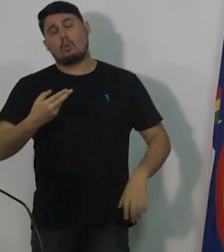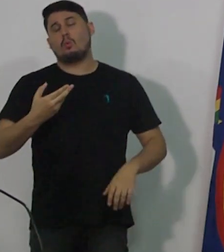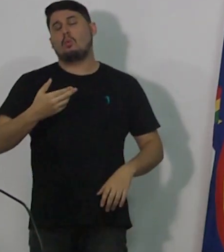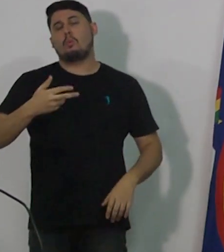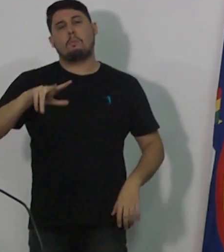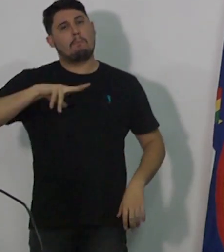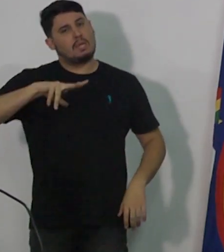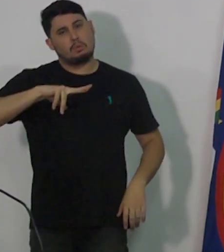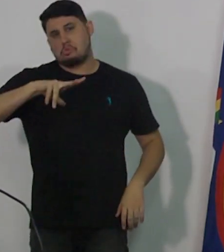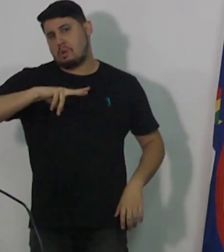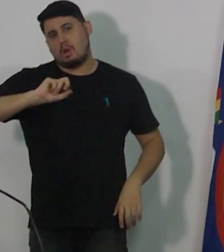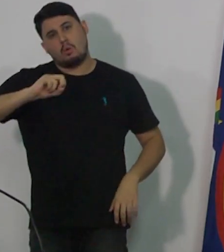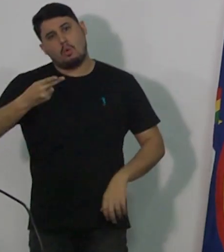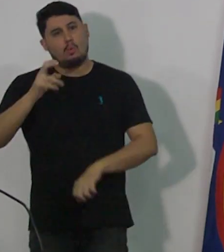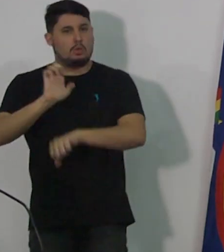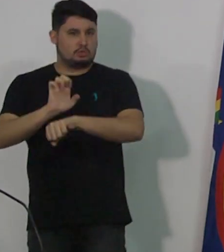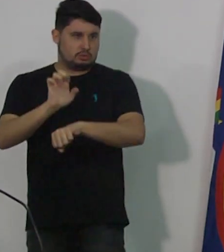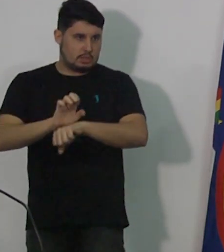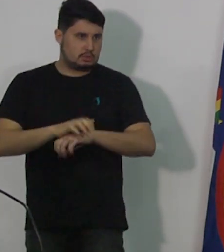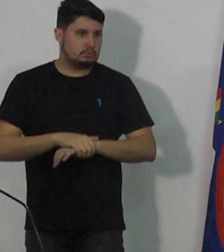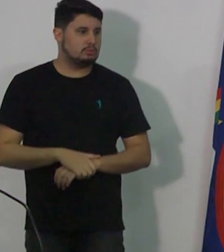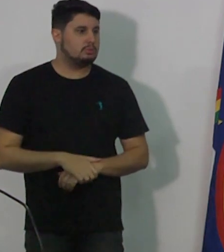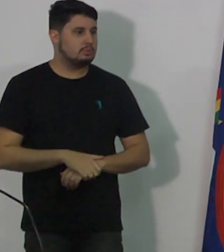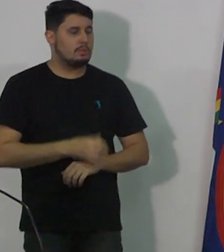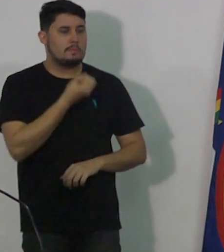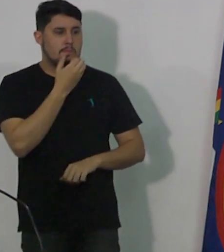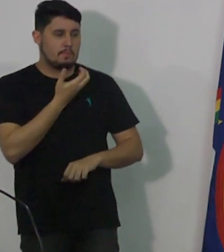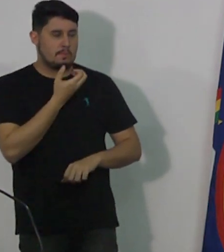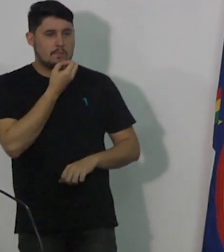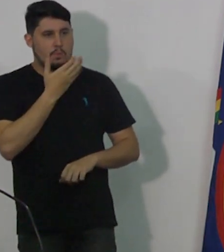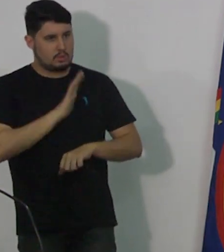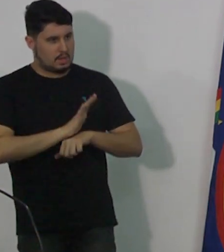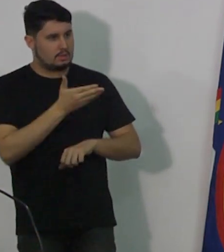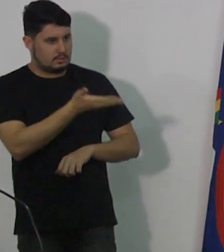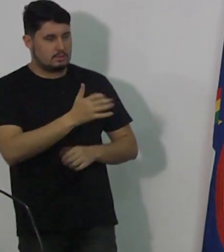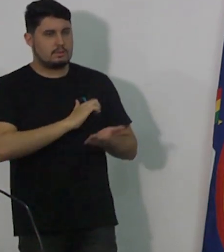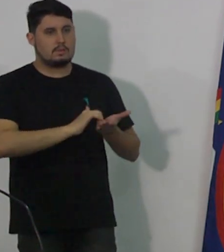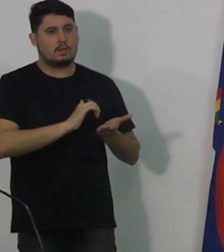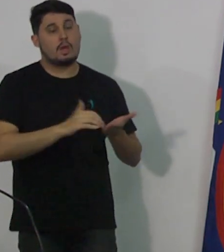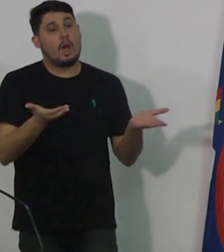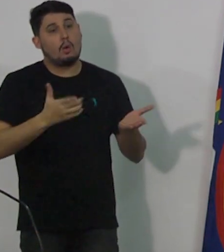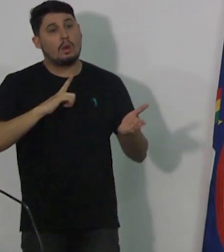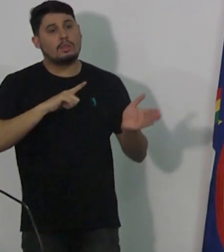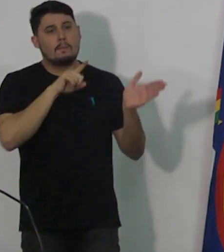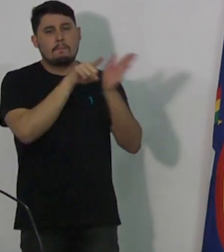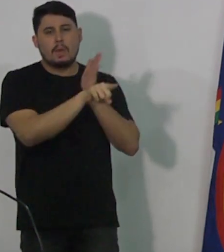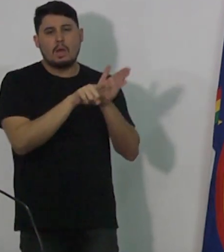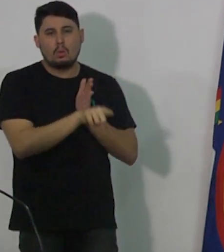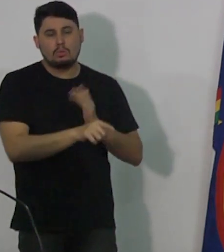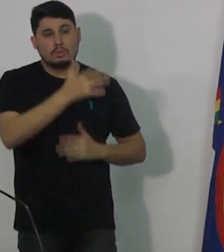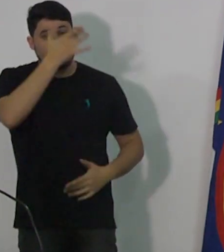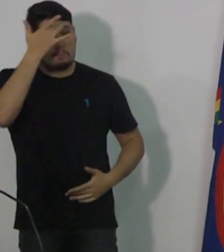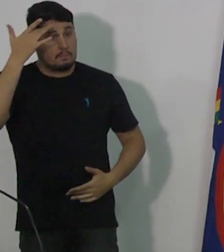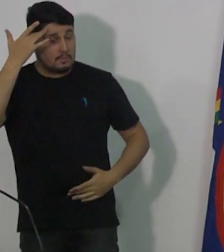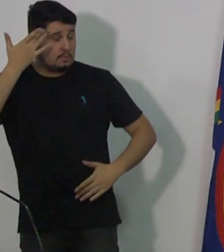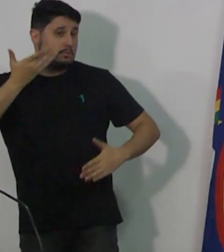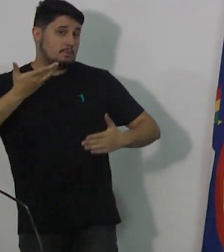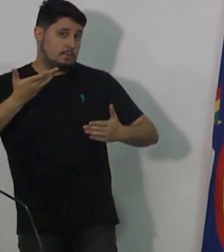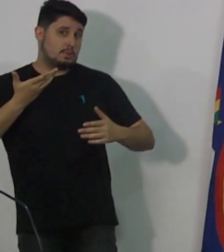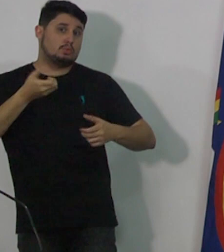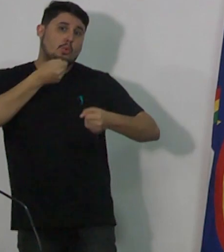aqui do município. Boa tarde ao secretário. A gente vai agora com as perguntas encaminhadas pela imprensa